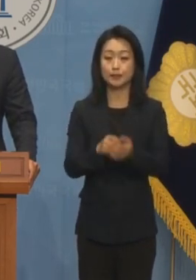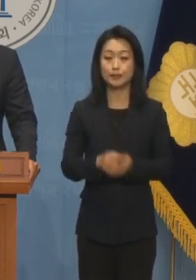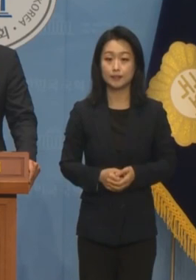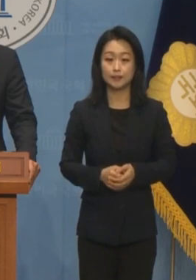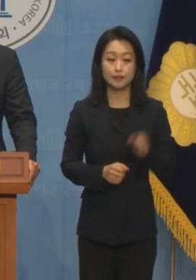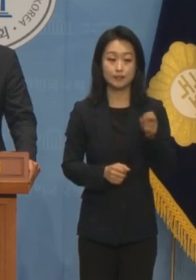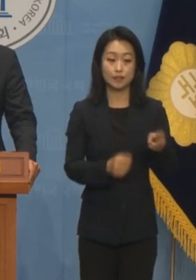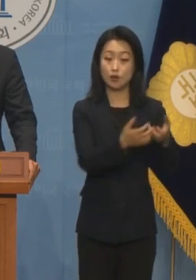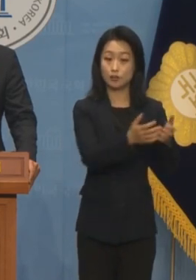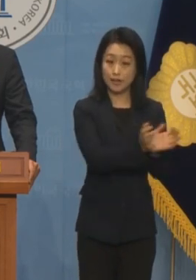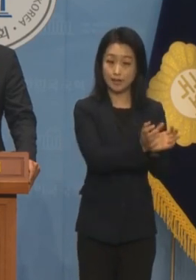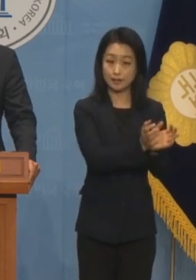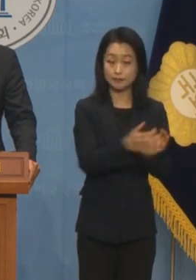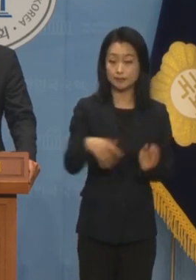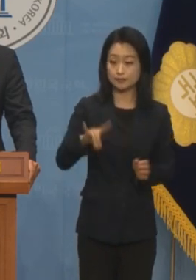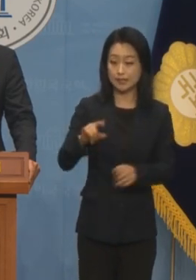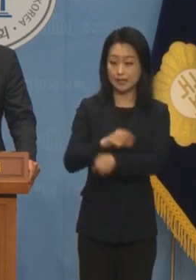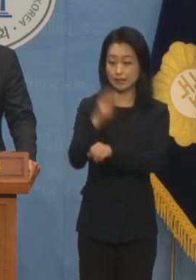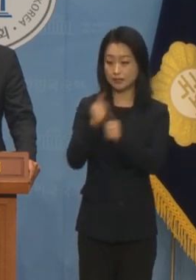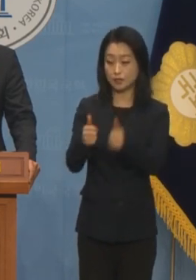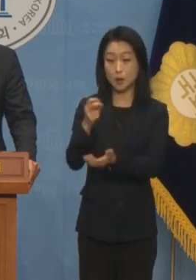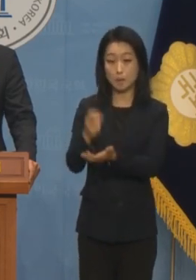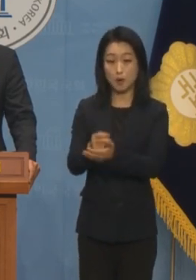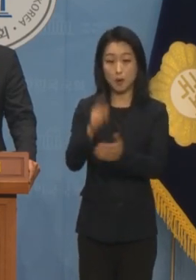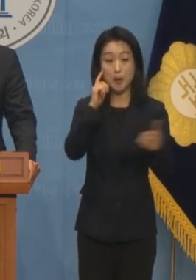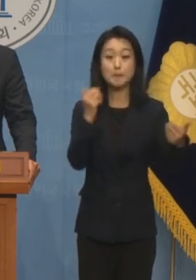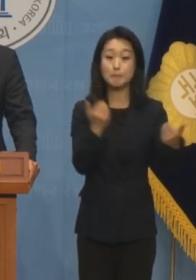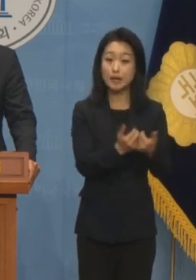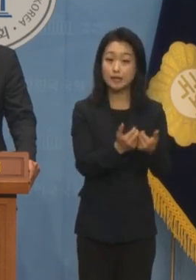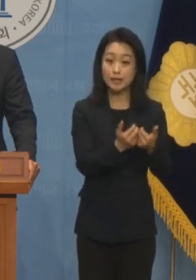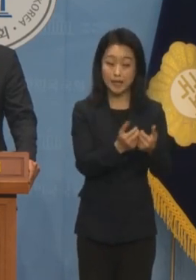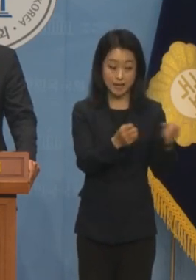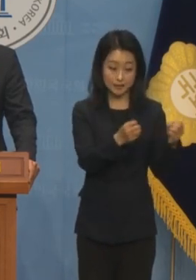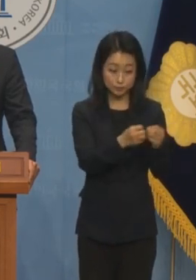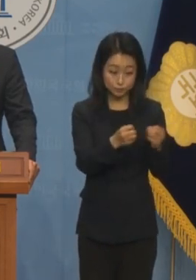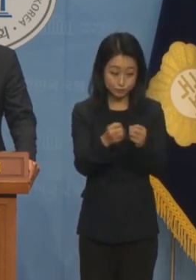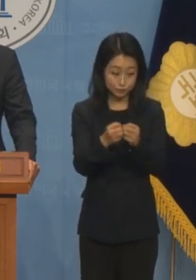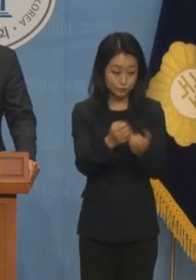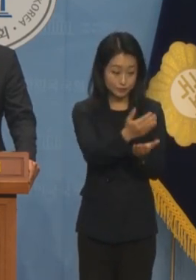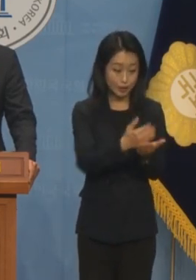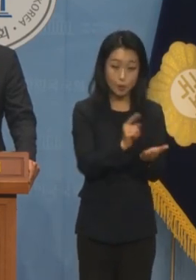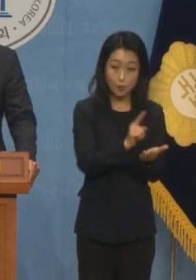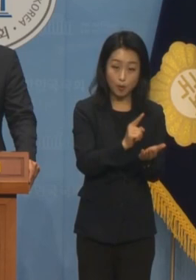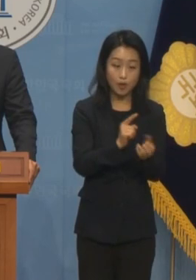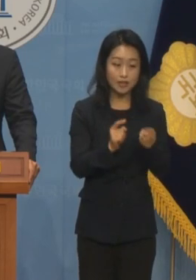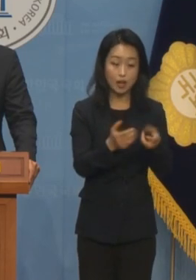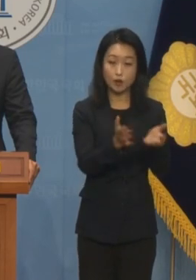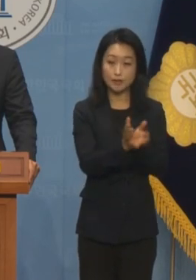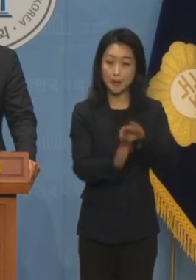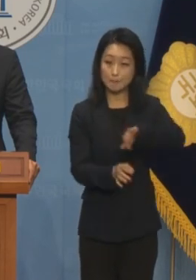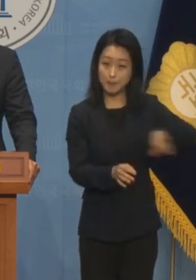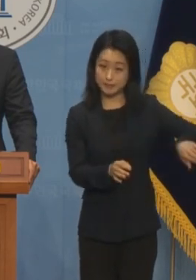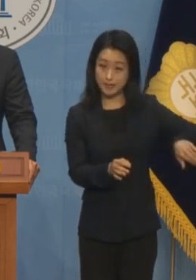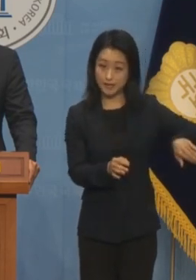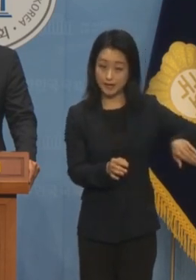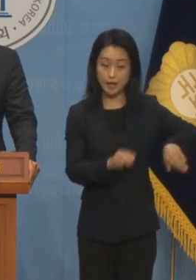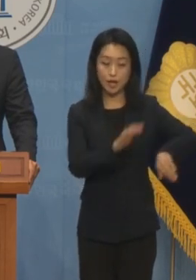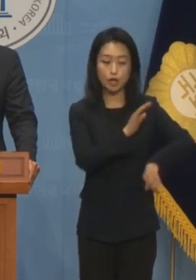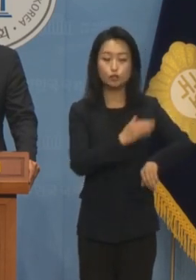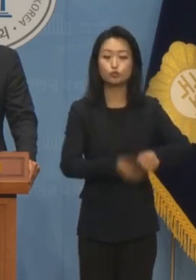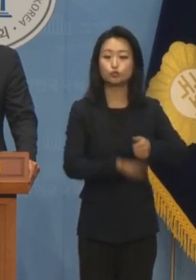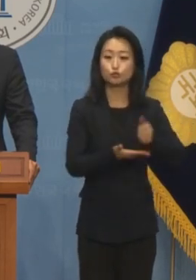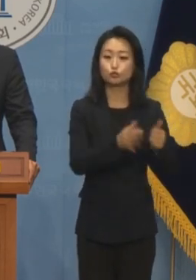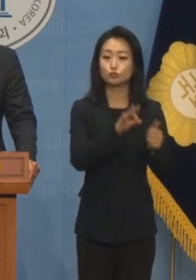여당이 민주당의 최해병 특검법에 대해 반대해온 주요 조항은 여당을 배제한 특별검사